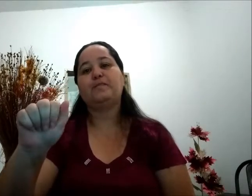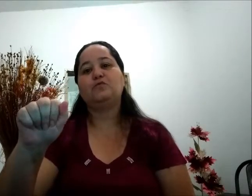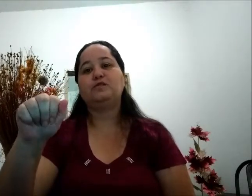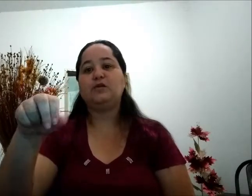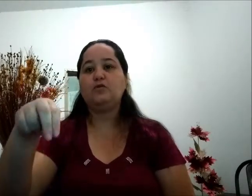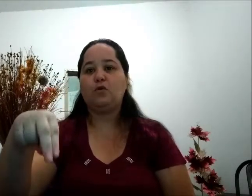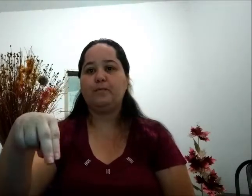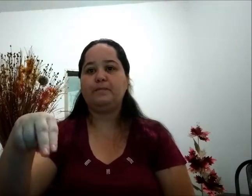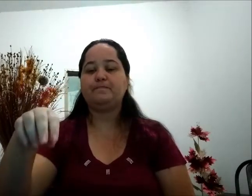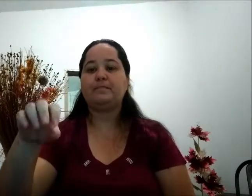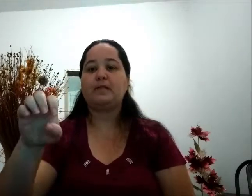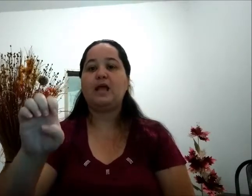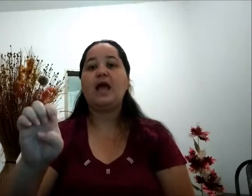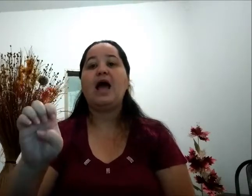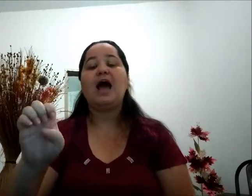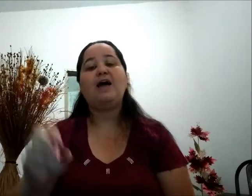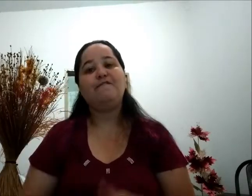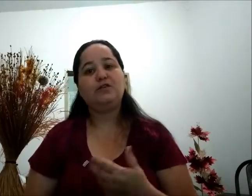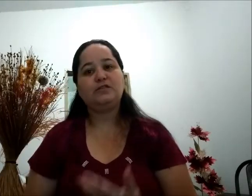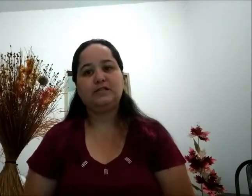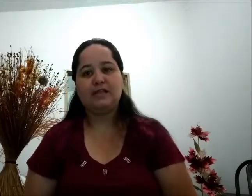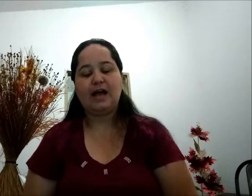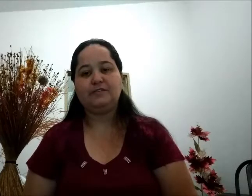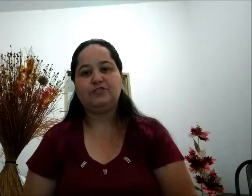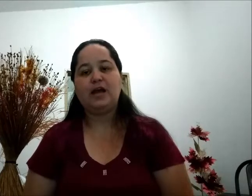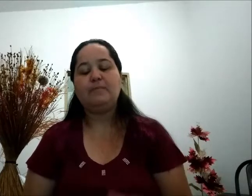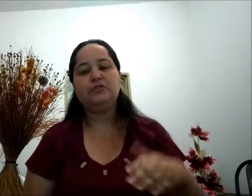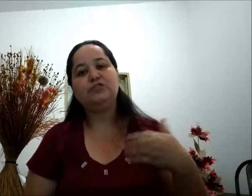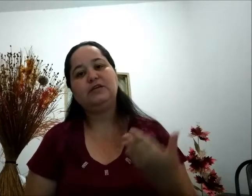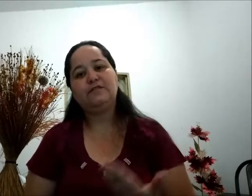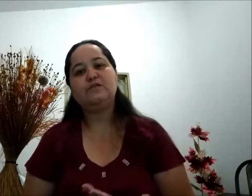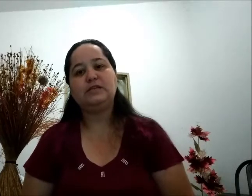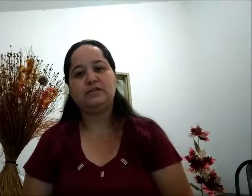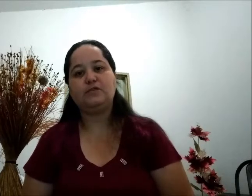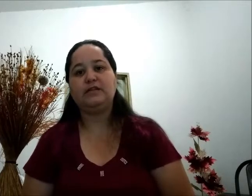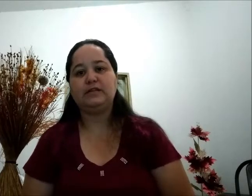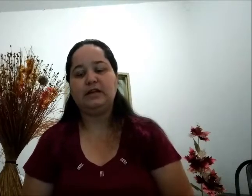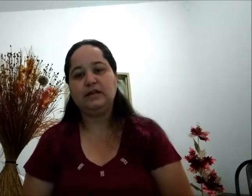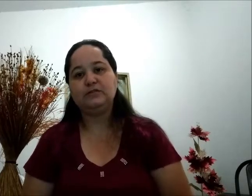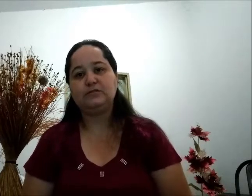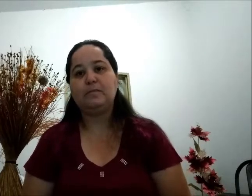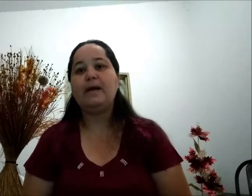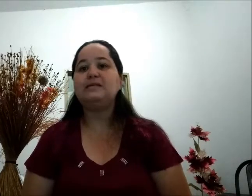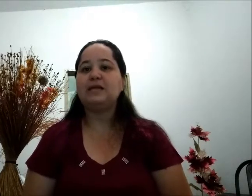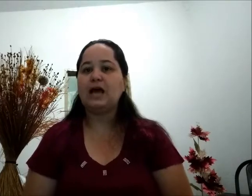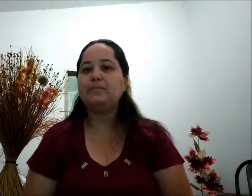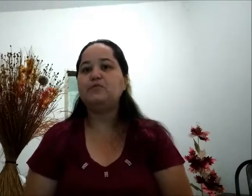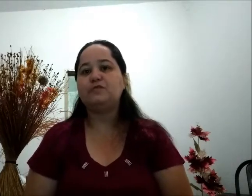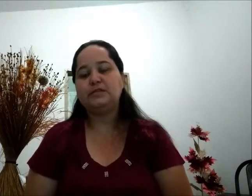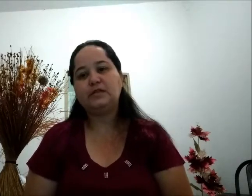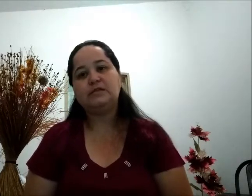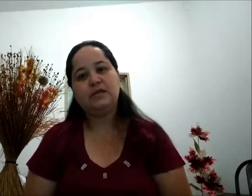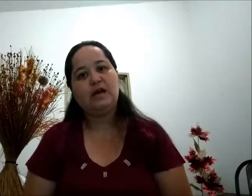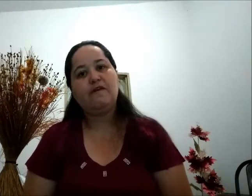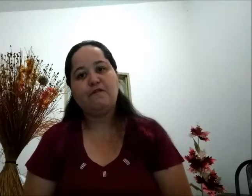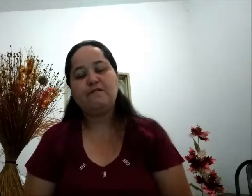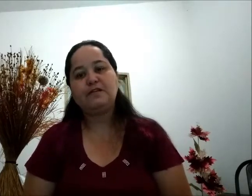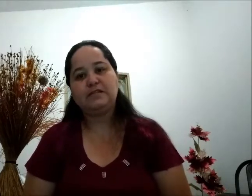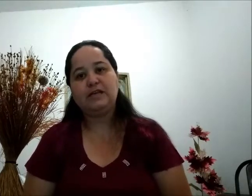o seu nome. A velocidade. À medida que vocês forem treinando, mais rápidos vocês vão fazer